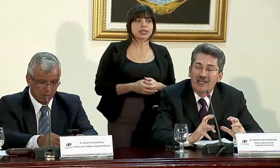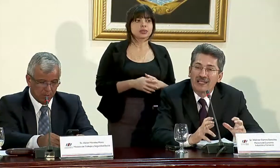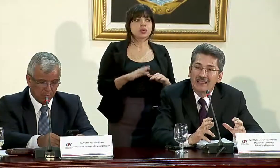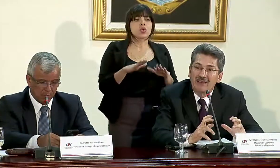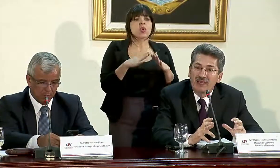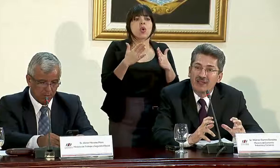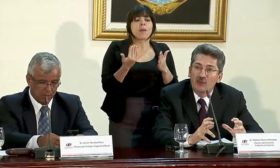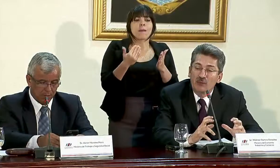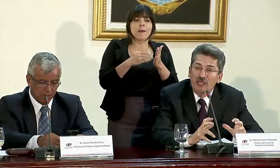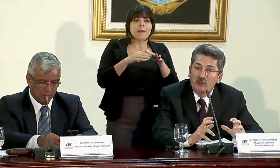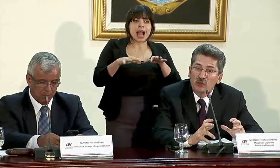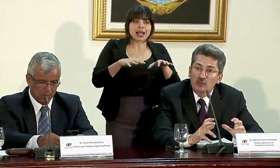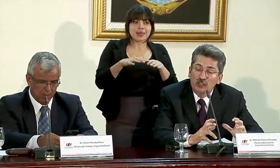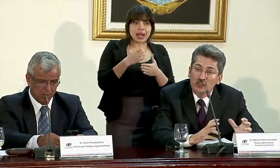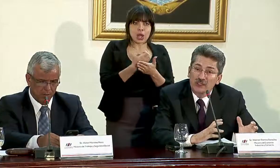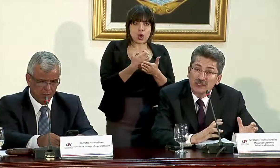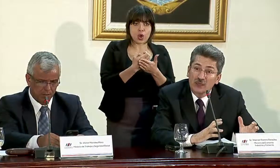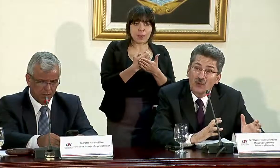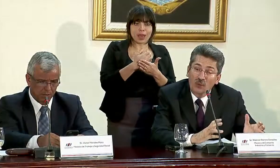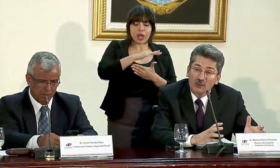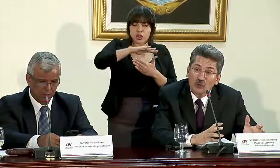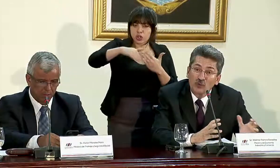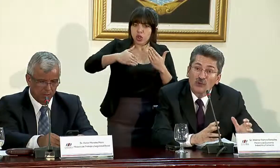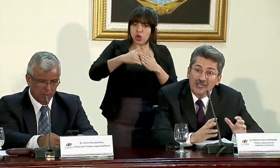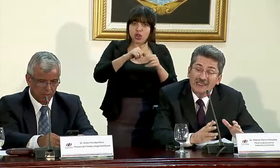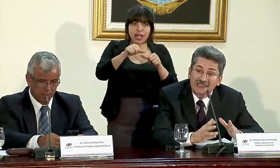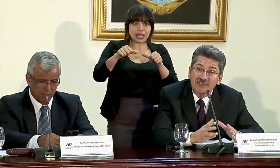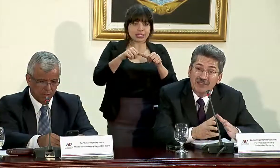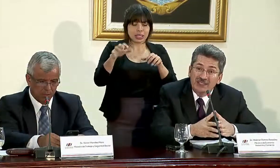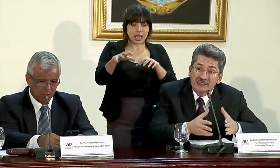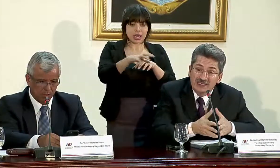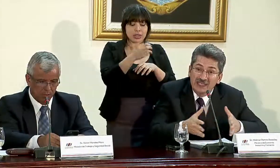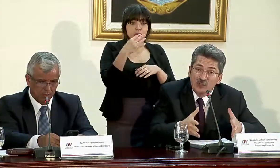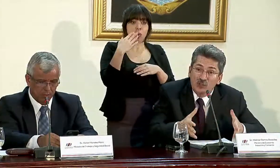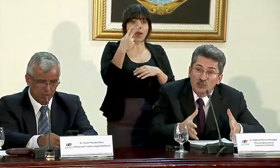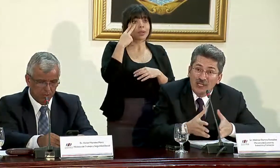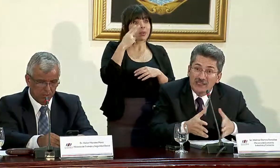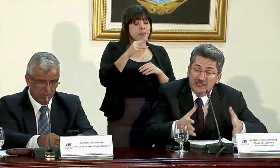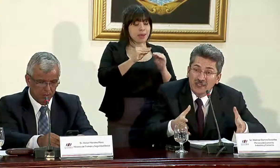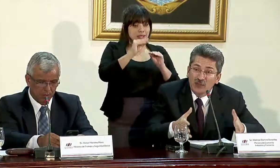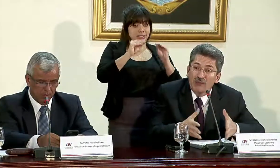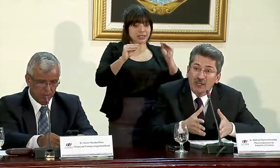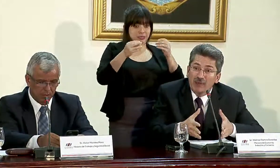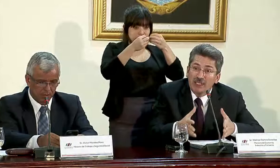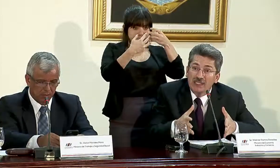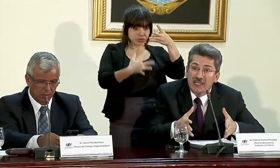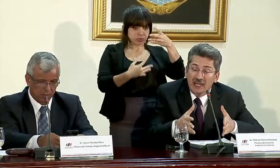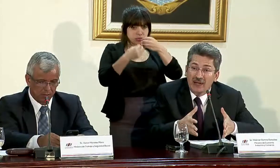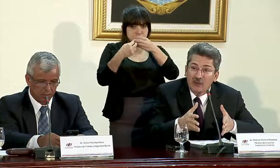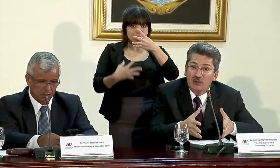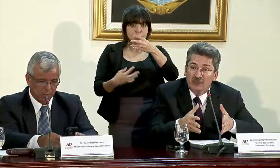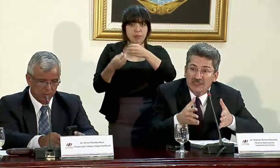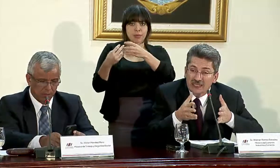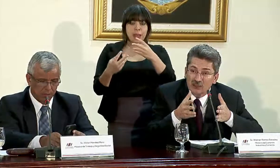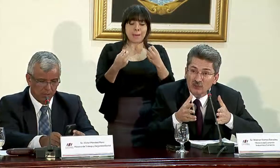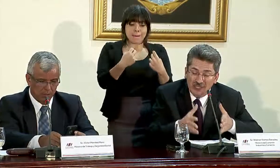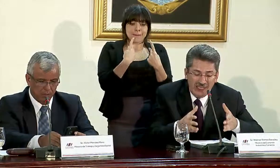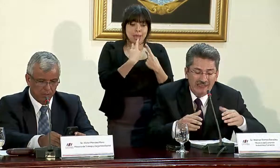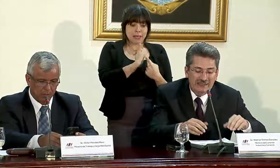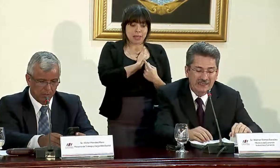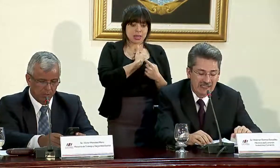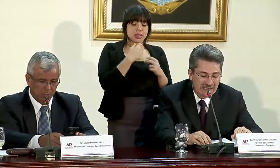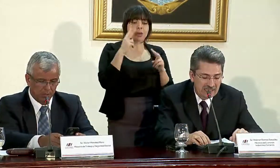cómo reactivar la economía en todos los sectores. Cuando uno ve las cifras desglosadas, que es lo que permite a uno hacer